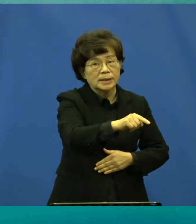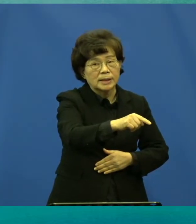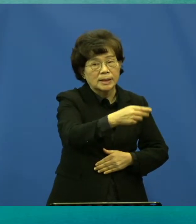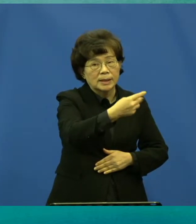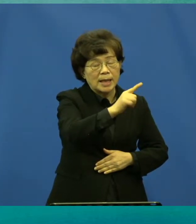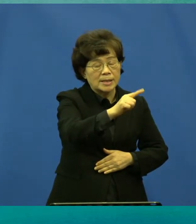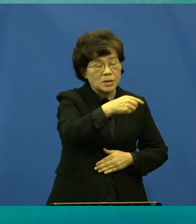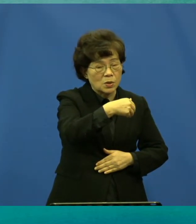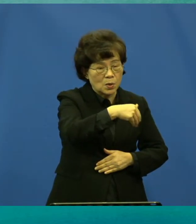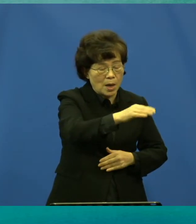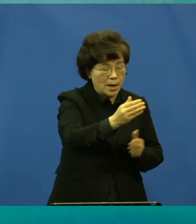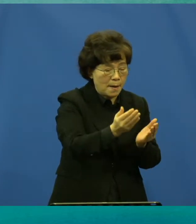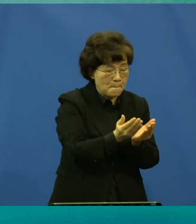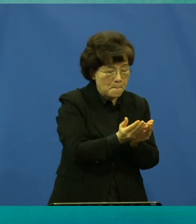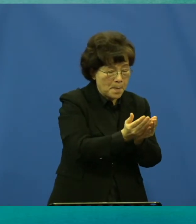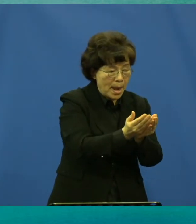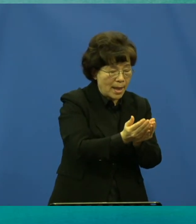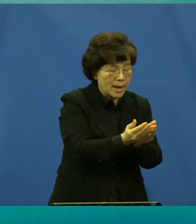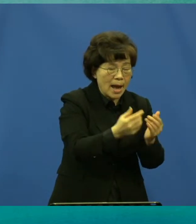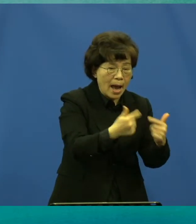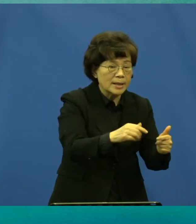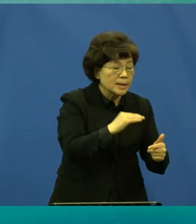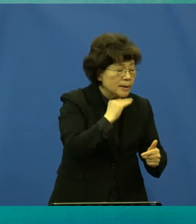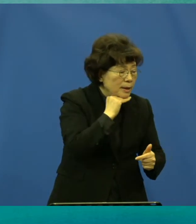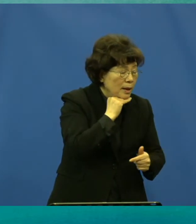다시스로 가는 배는 언제나 대기하고 있어요.